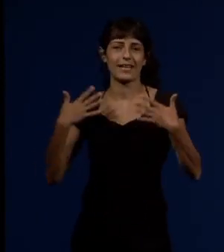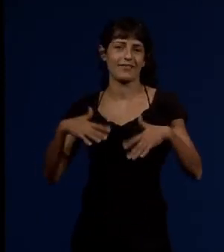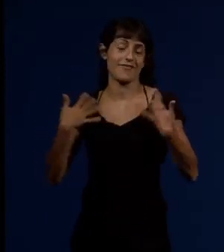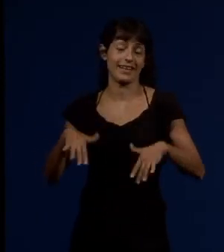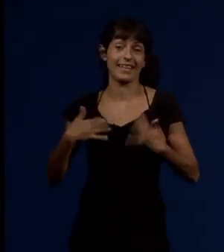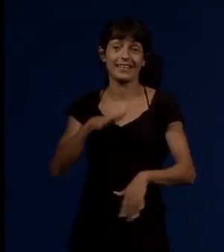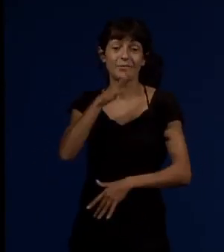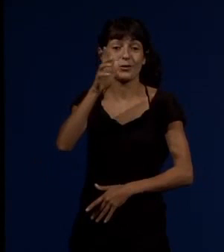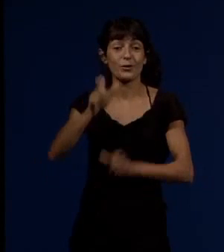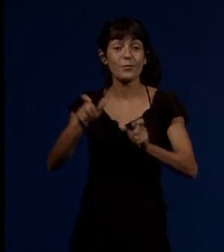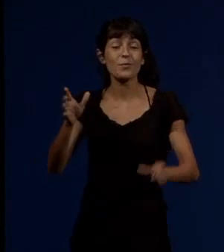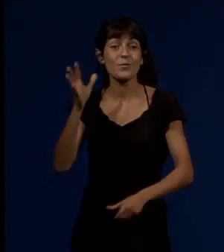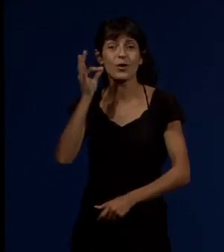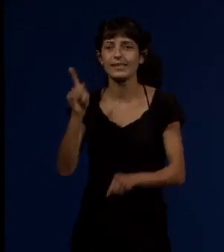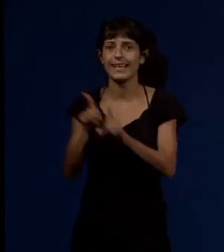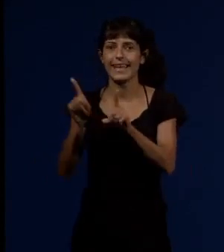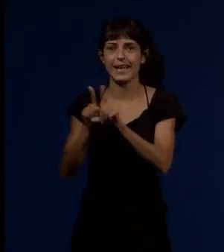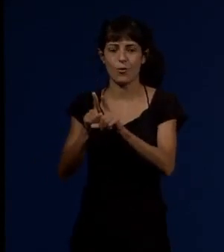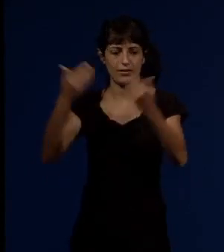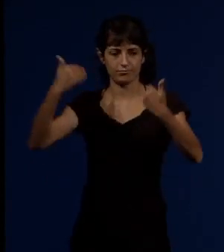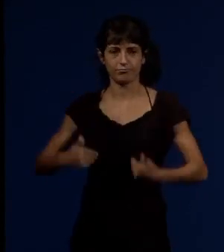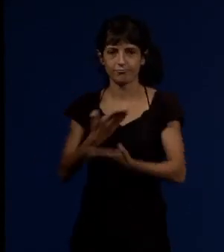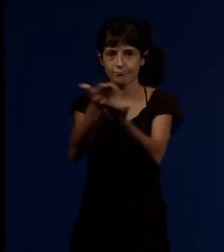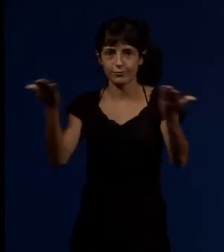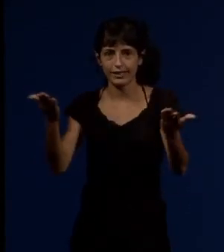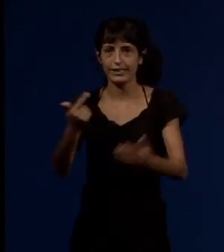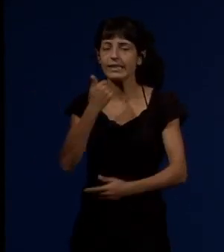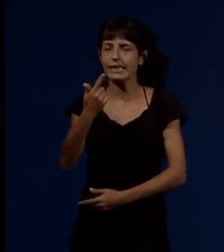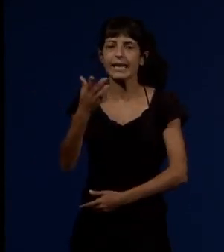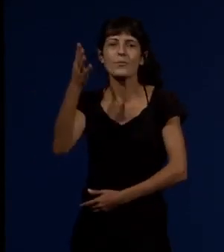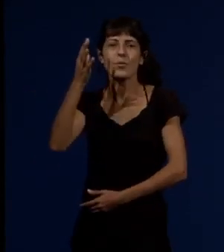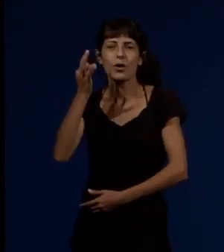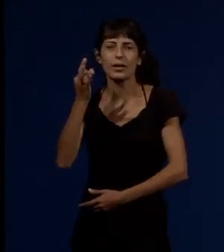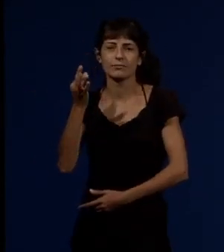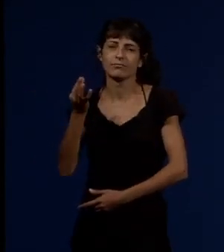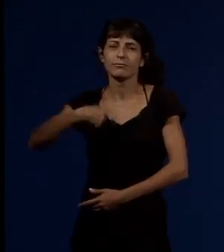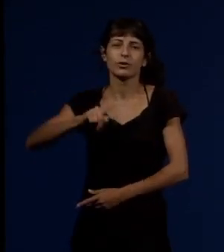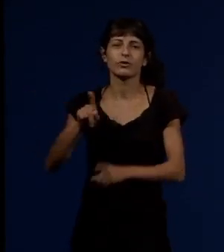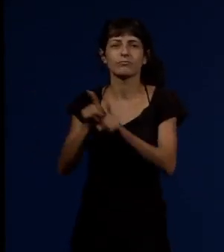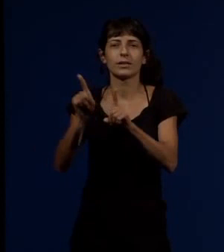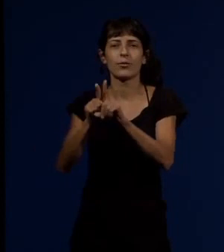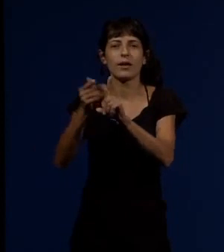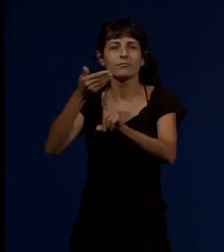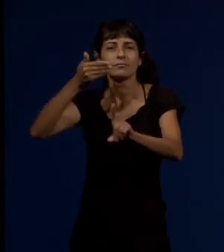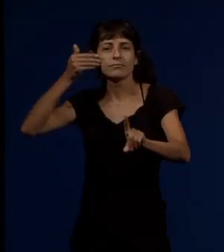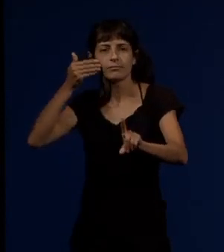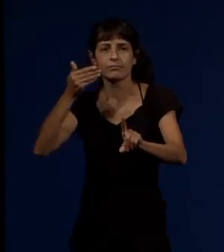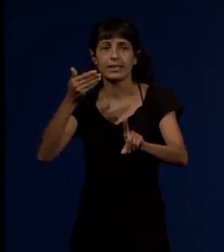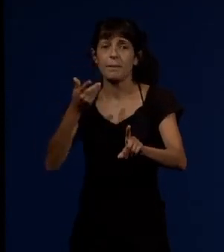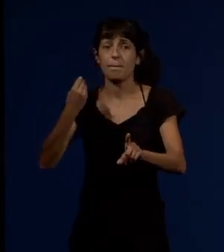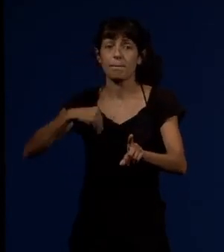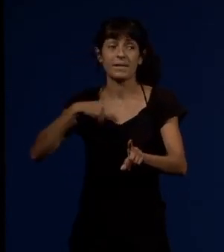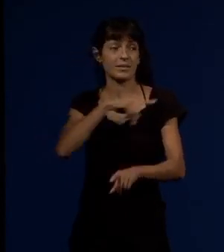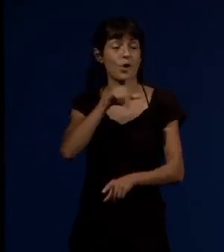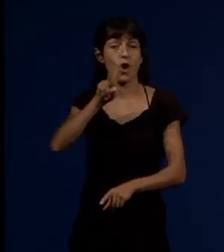somos seres humanos. Díxenlles tamén que tiñamos unha grande honra, unha honra que reflicte perfectamente Luís. Non